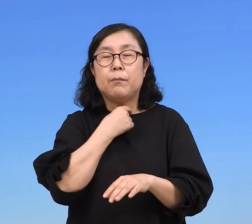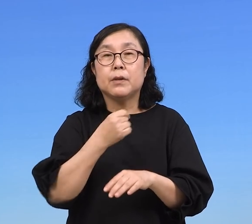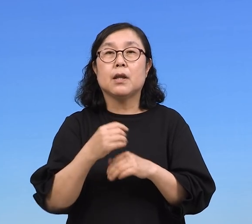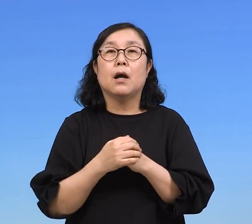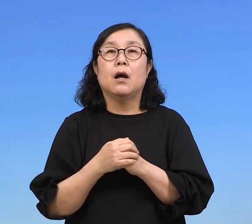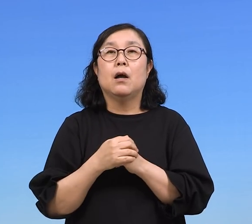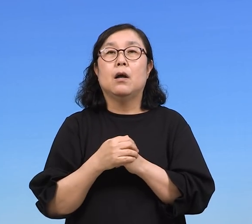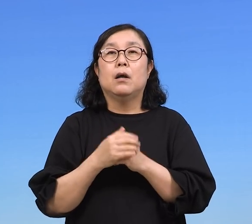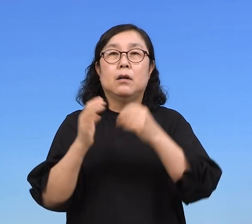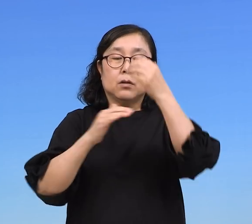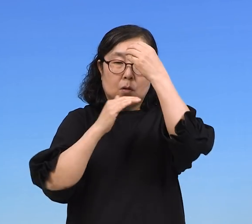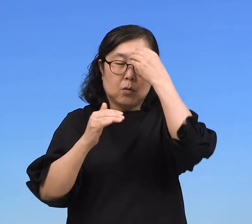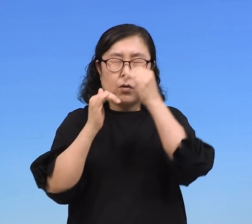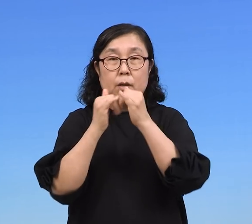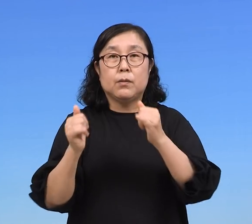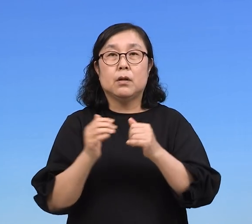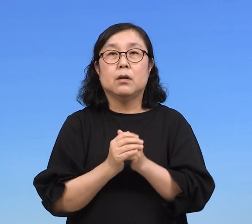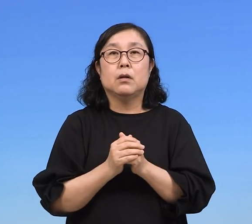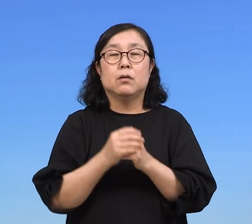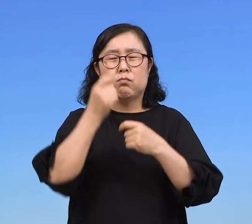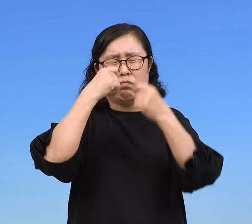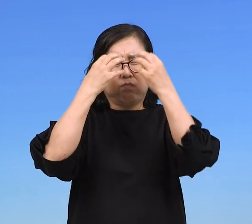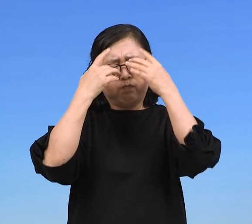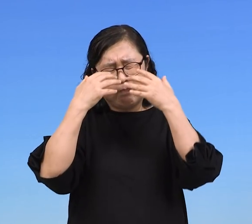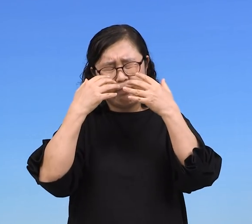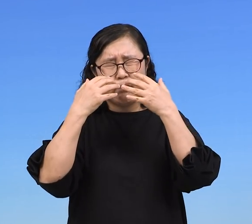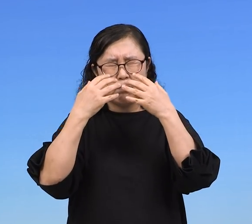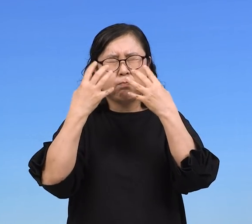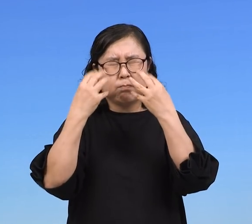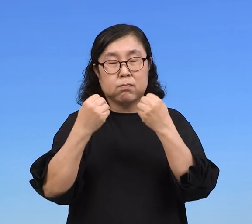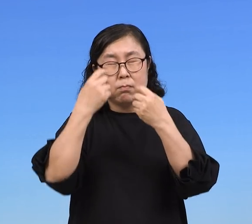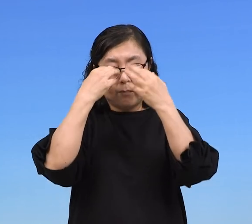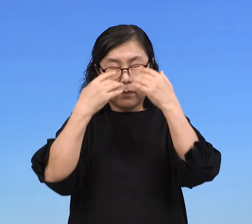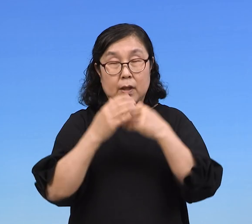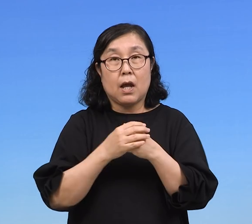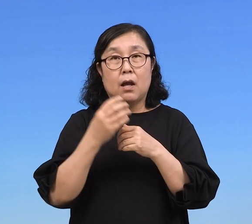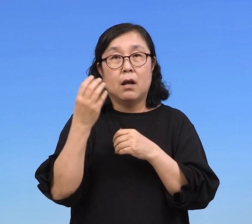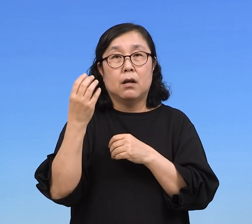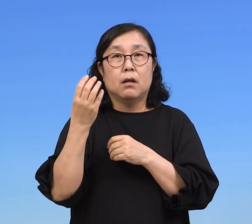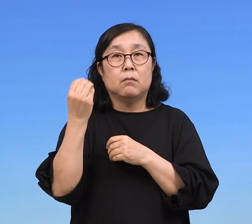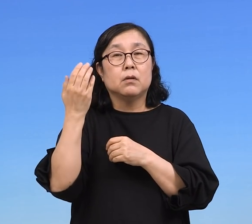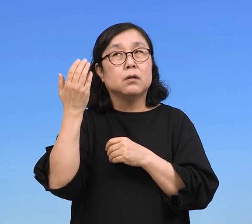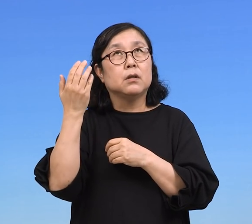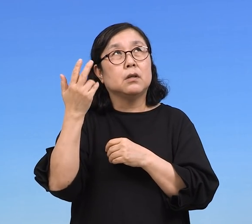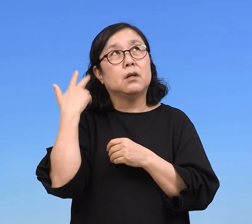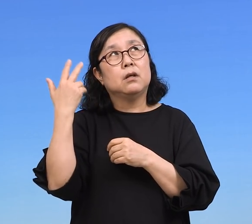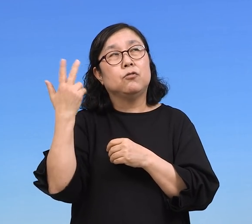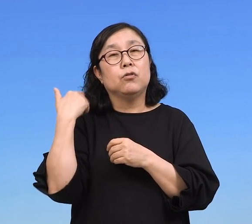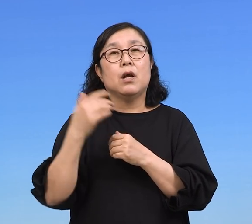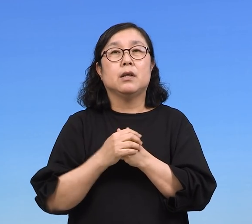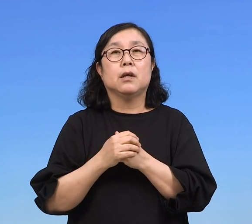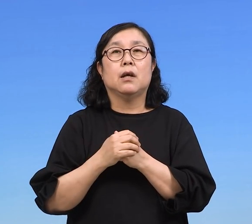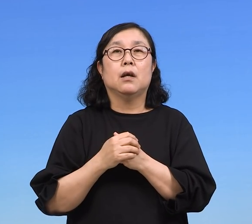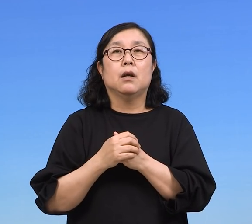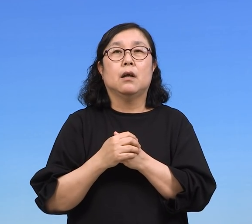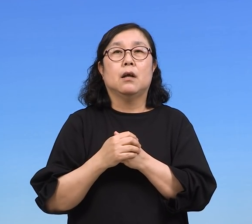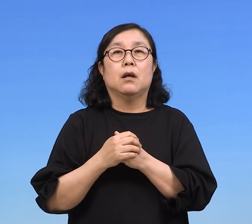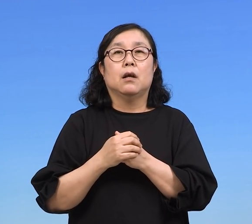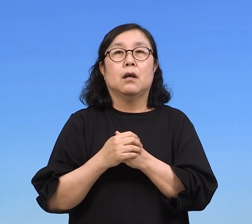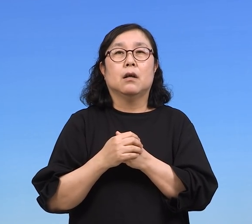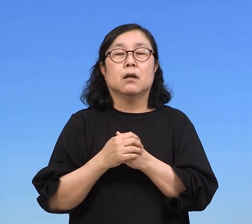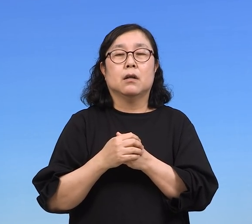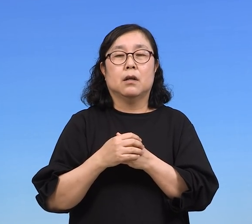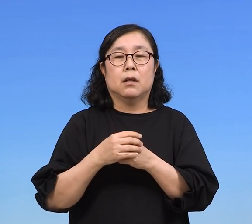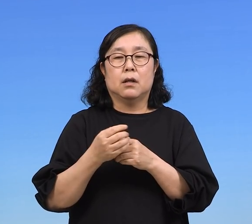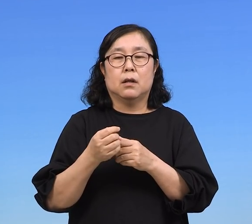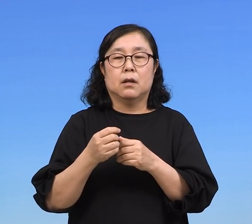원합니다. 우리 성도님들도 너무 눈물이 나요. 몇 주 전에, 지난주에